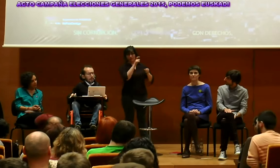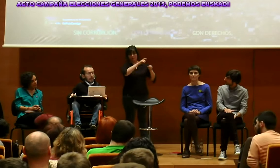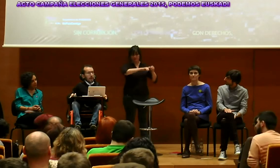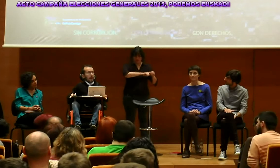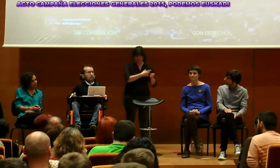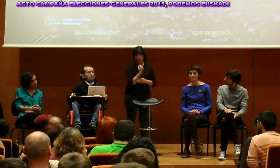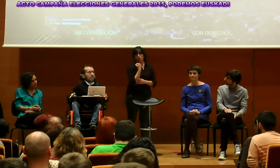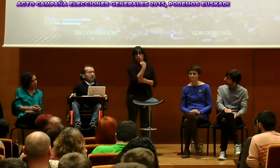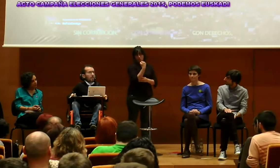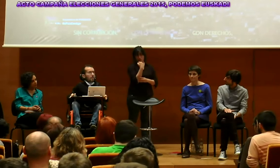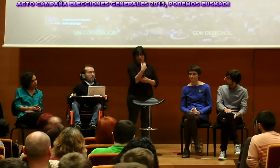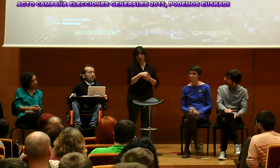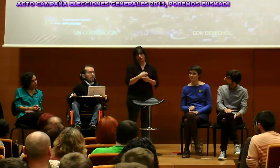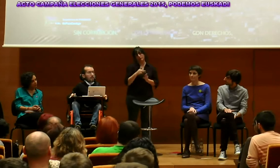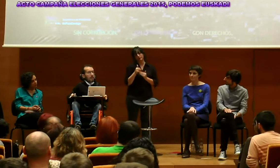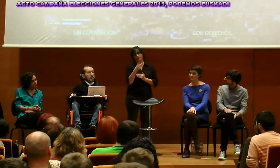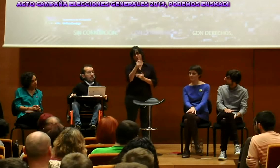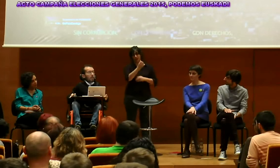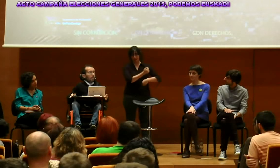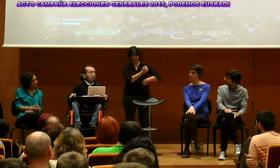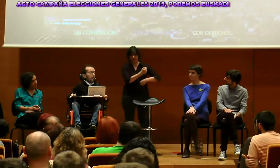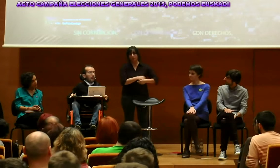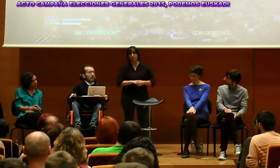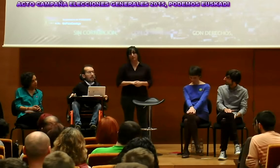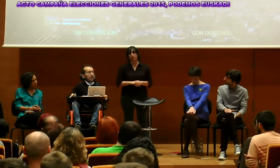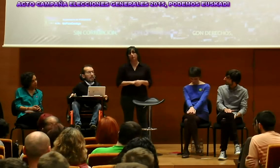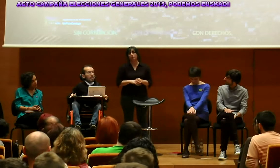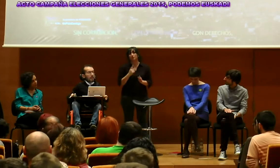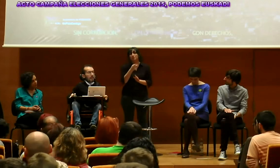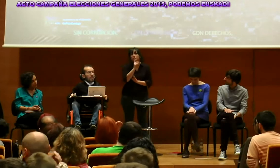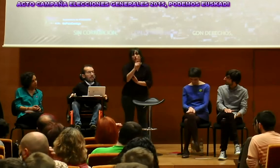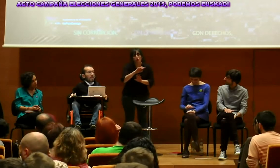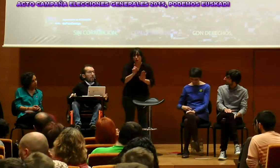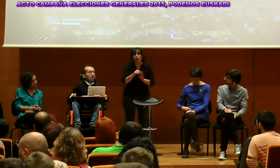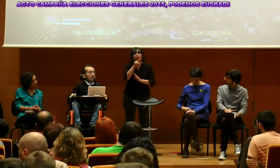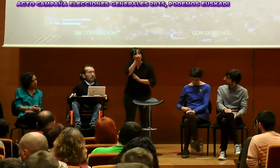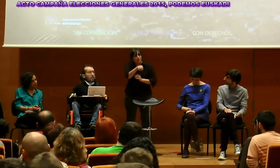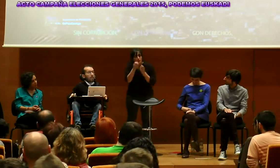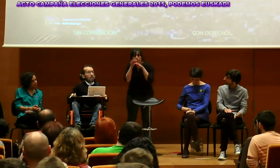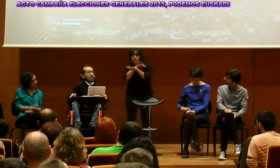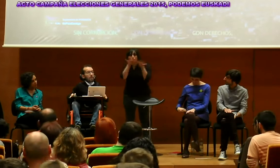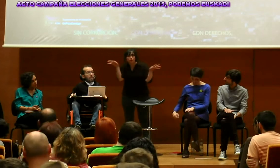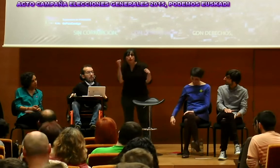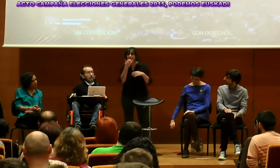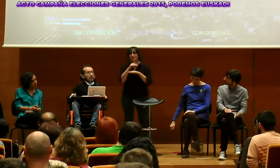diciembre. Y no solamente eso, el boca a boca, el intentar convencer al